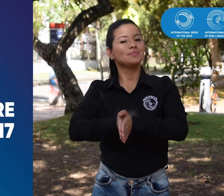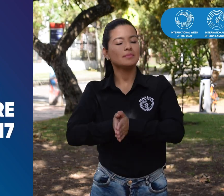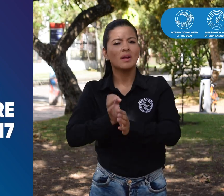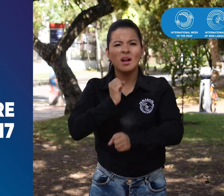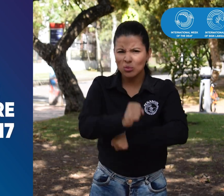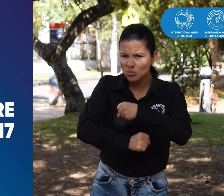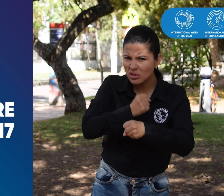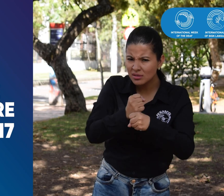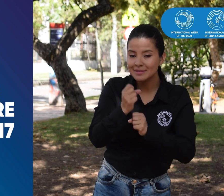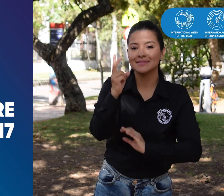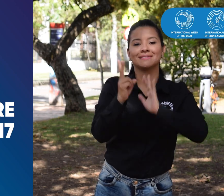del